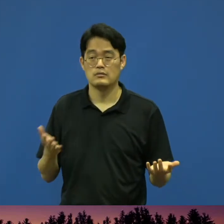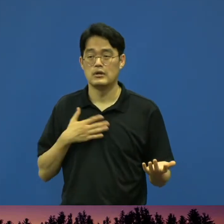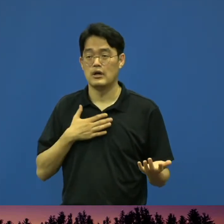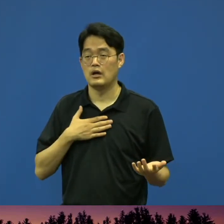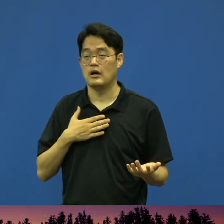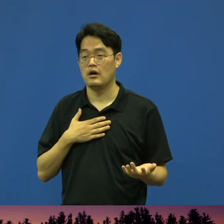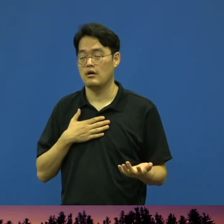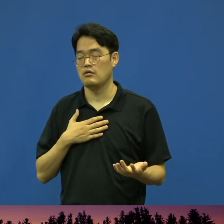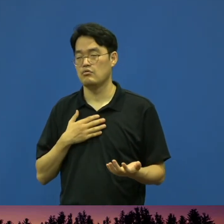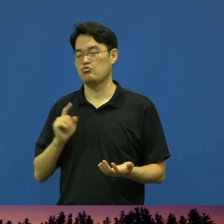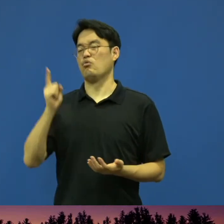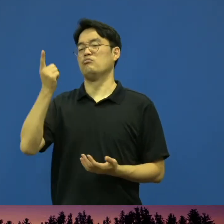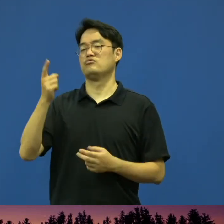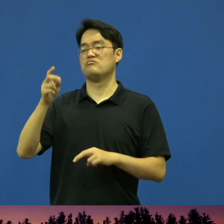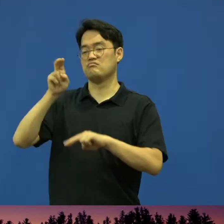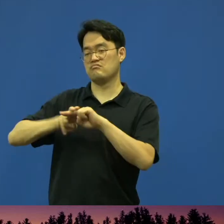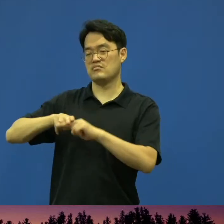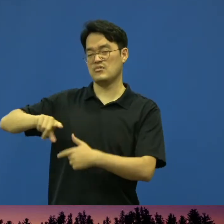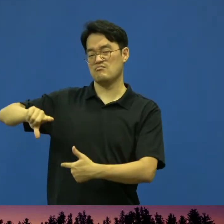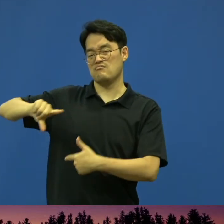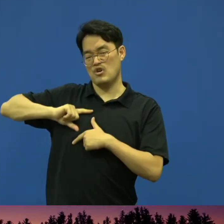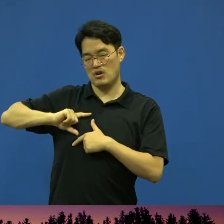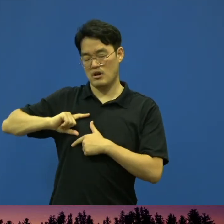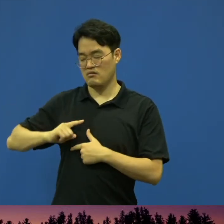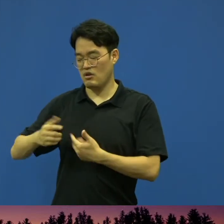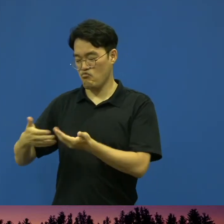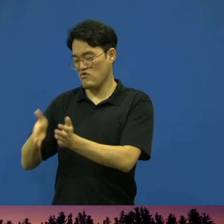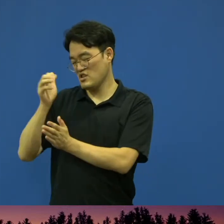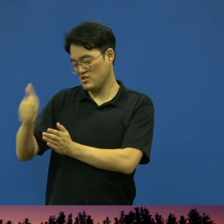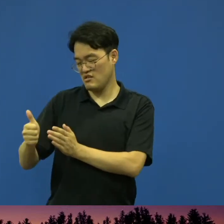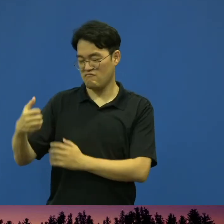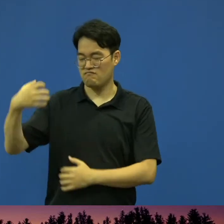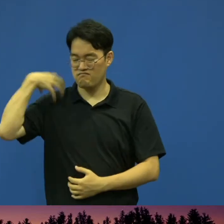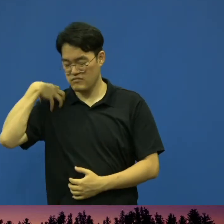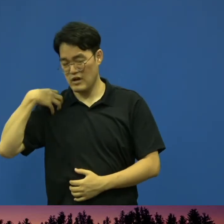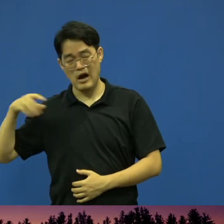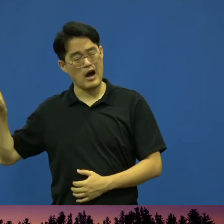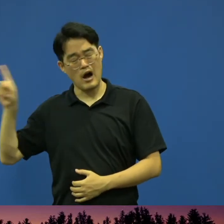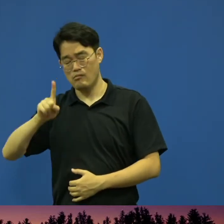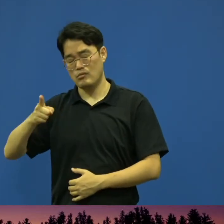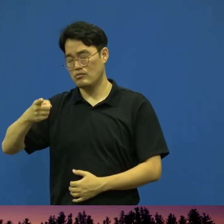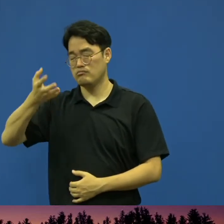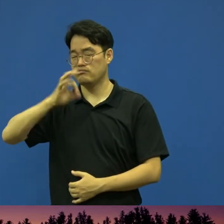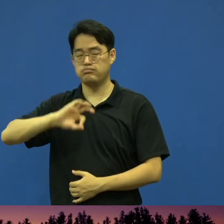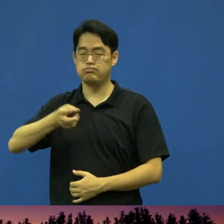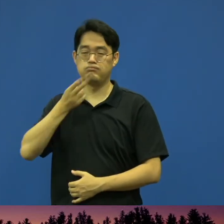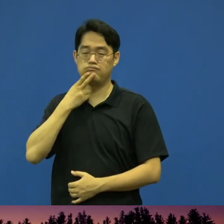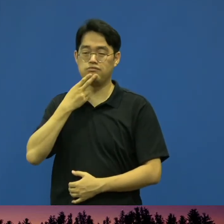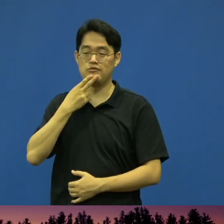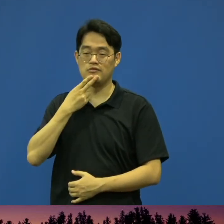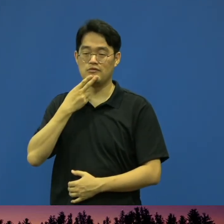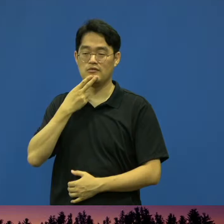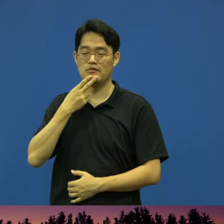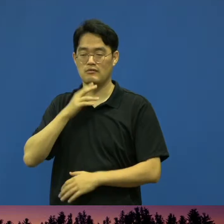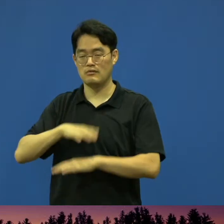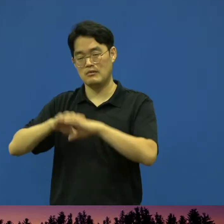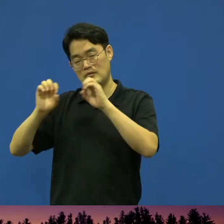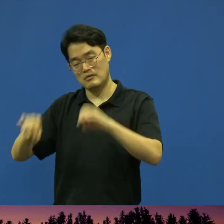인맥도 물질도 어떤 것으로도 소용이 없었습니다. 인생의 위기가 시작이 된